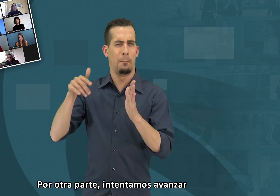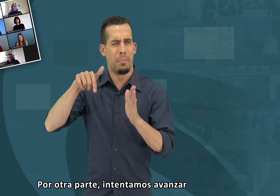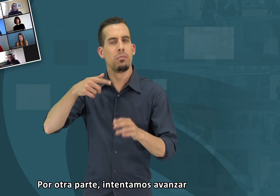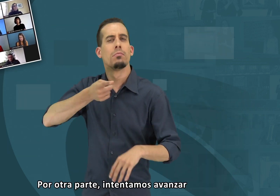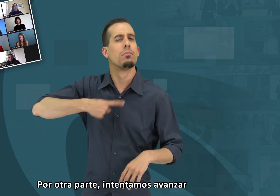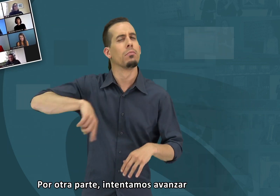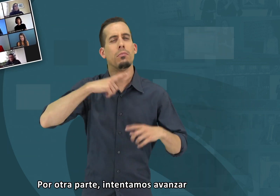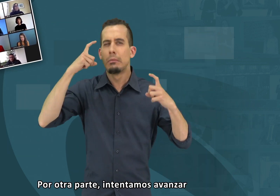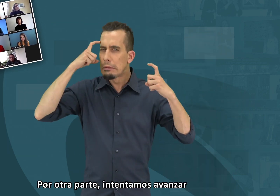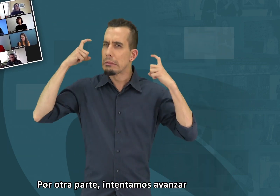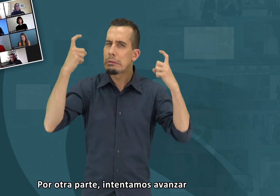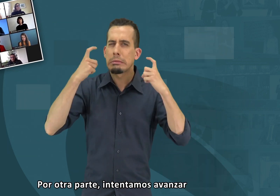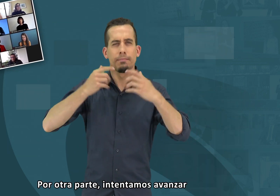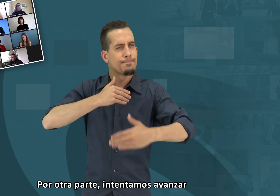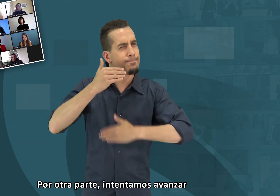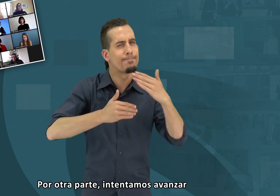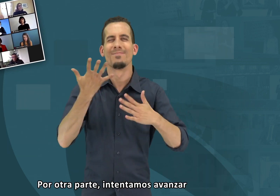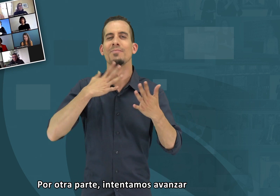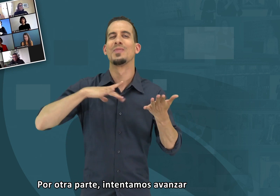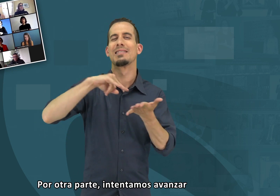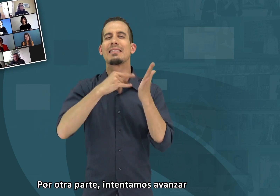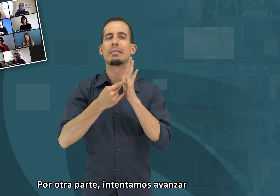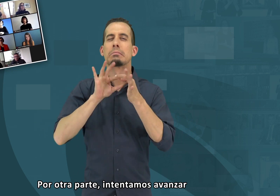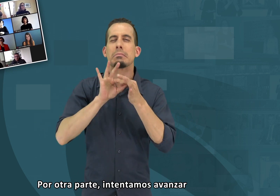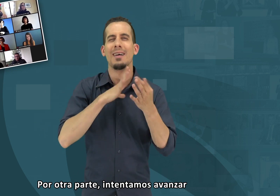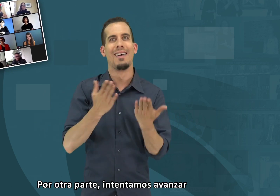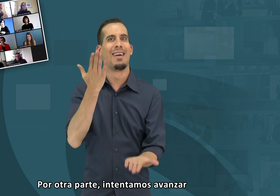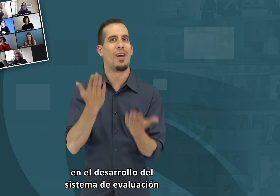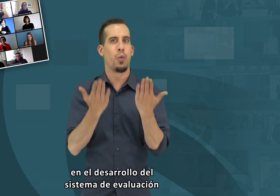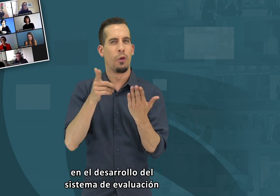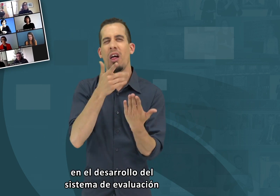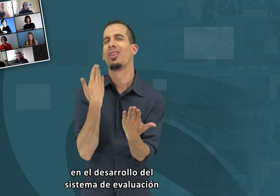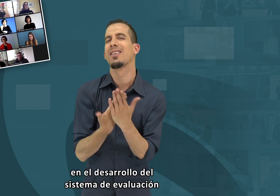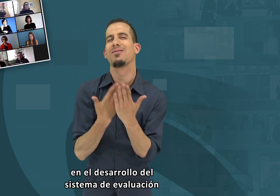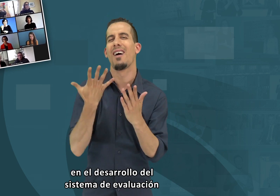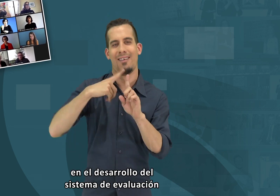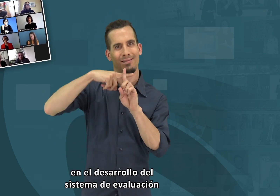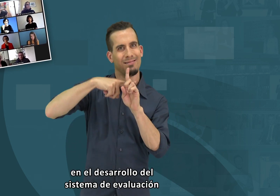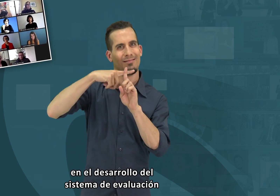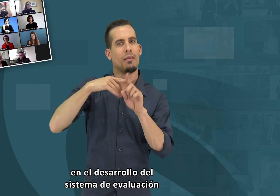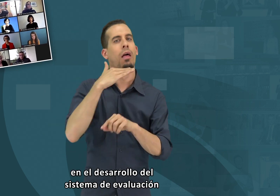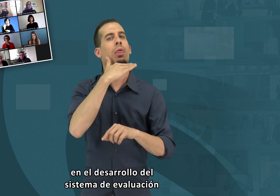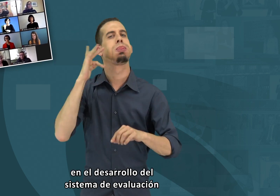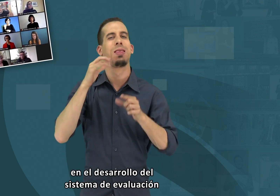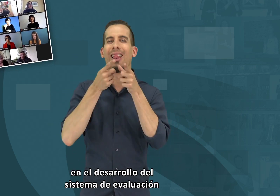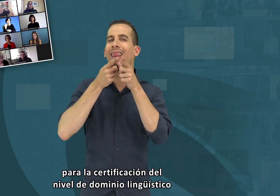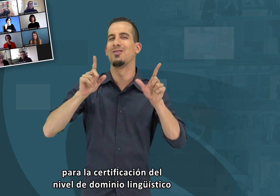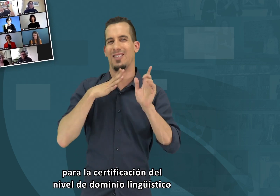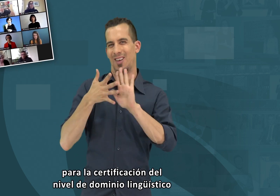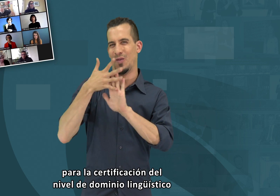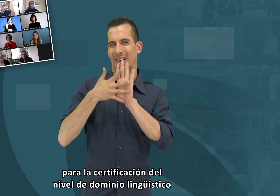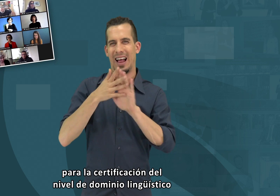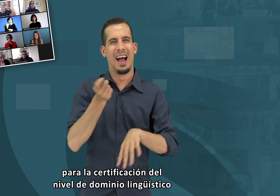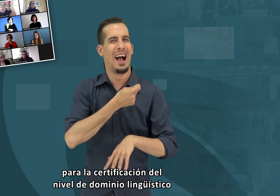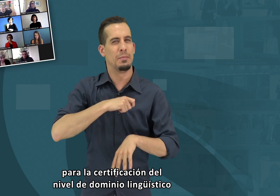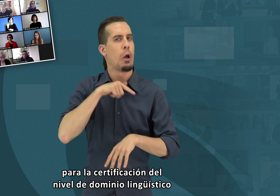otra parte, intentamos avanzar en el desarrollo del sistema de evaluación para la certificación del nivel de dominio